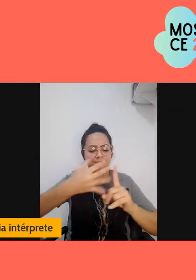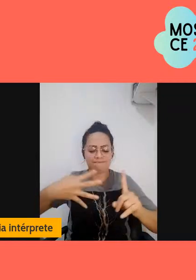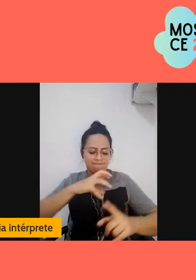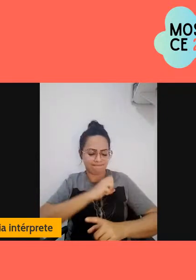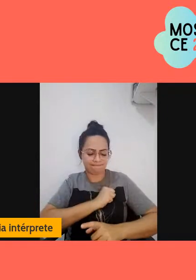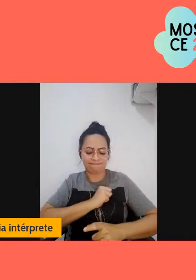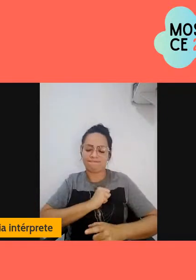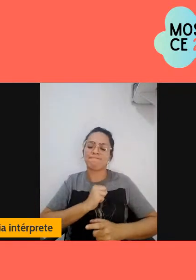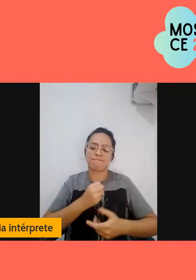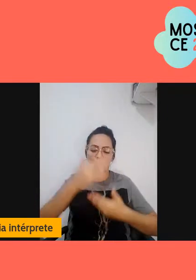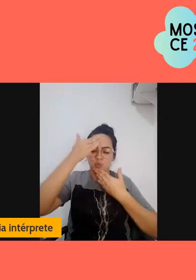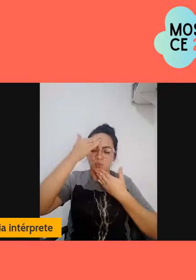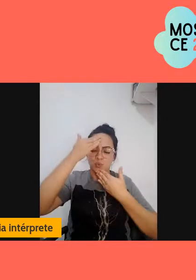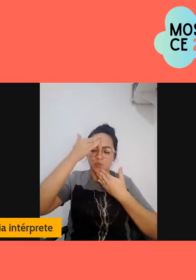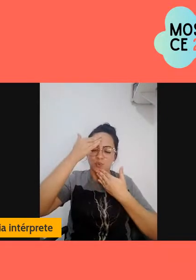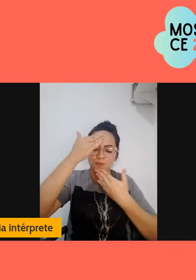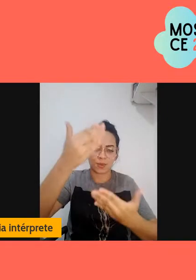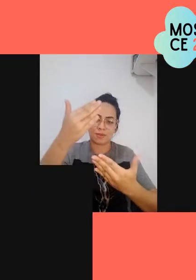obrigado.